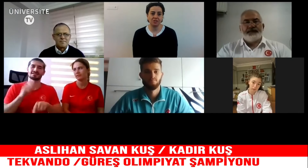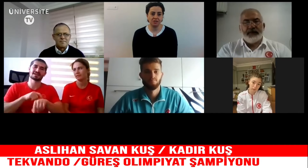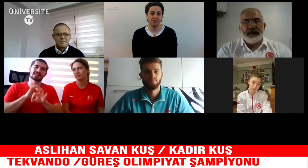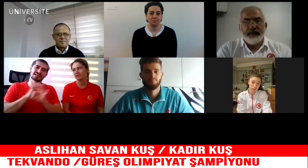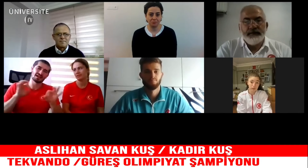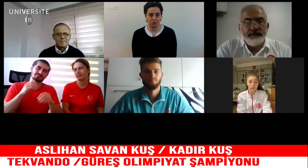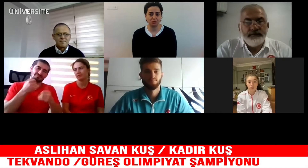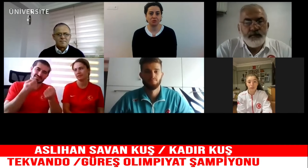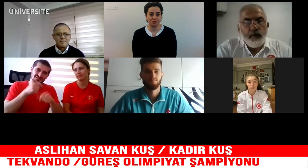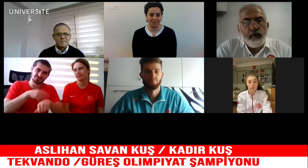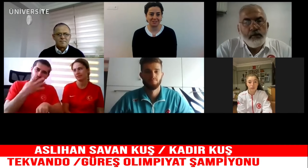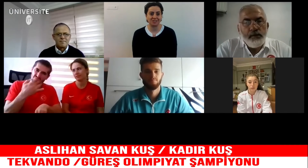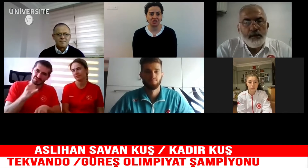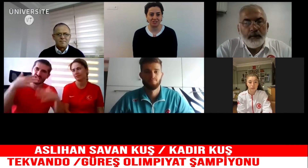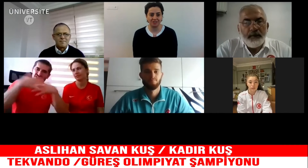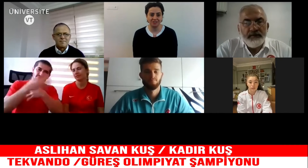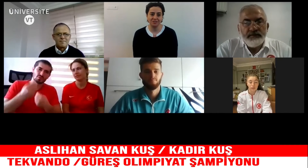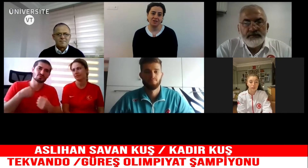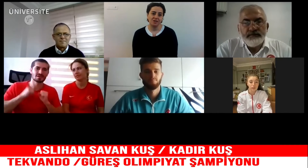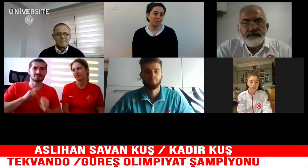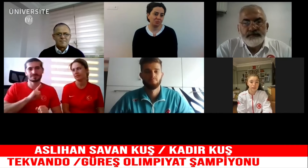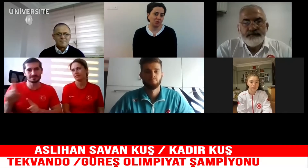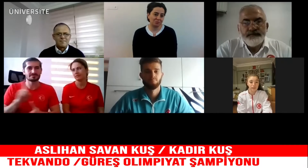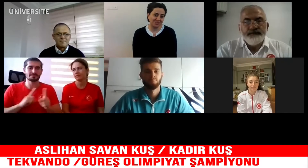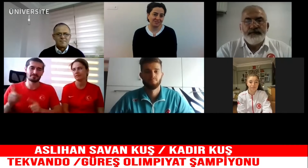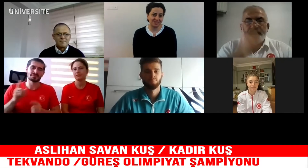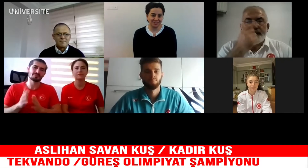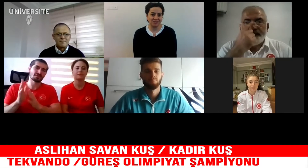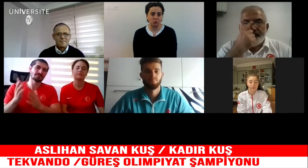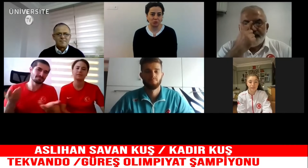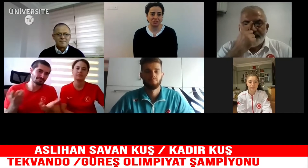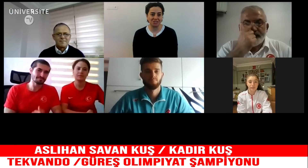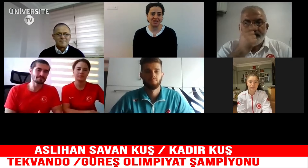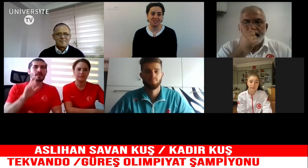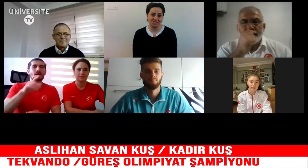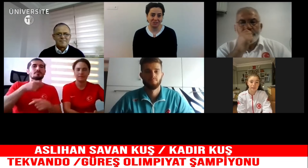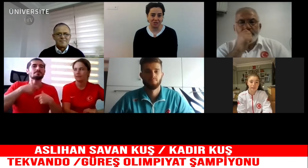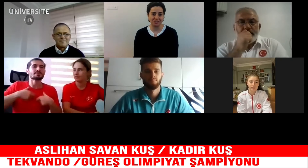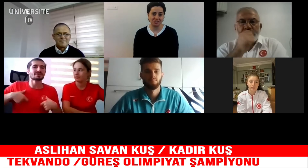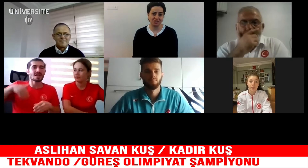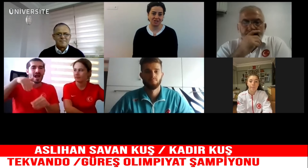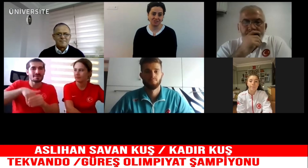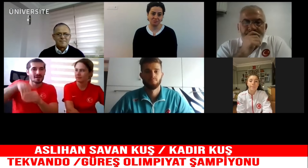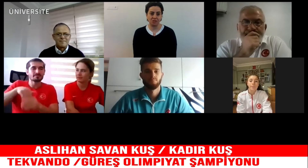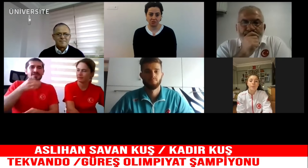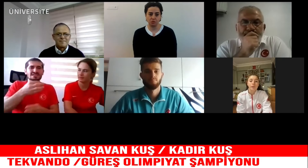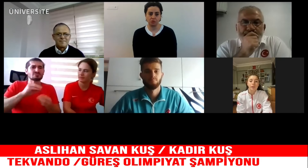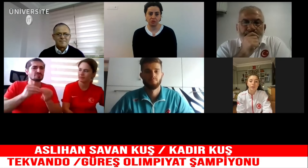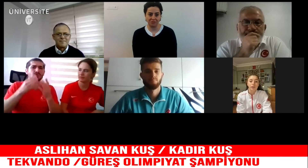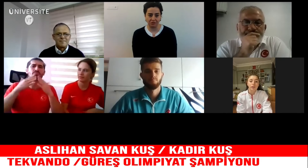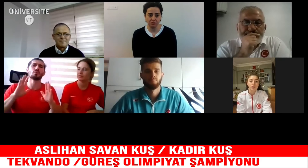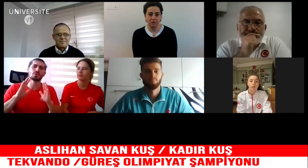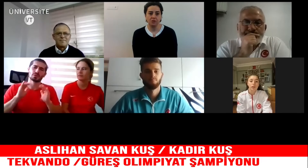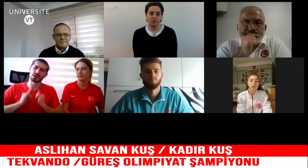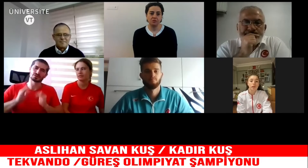bir müdür, yetkili kişi atandı. Bilmiyorum nasıl süreç ilerleyecek. Bazen iş hayatım